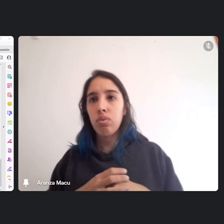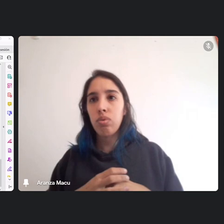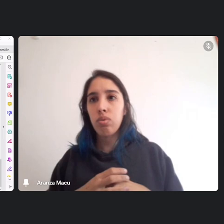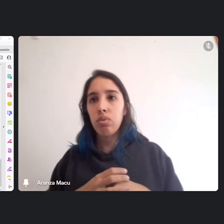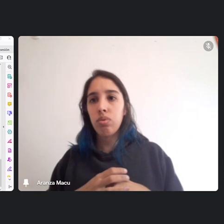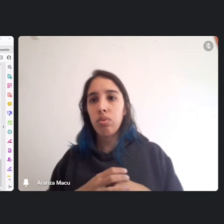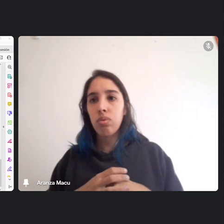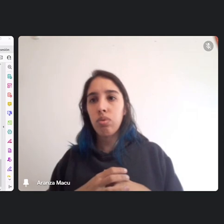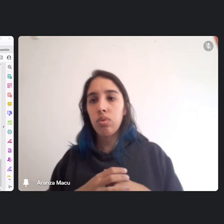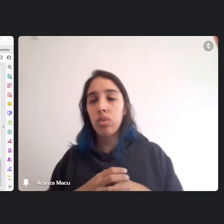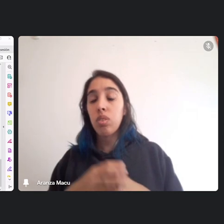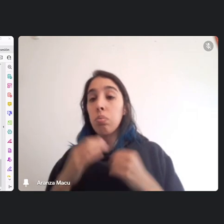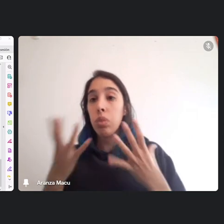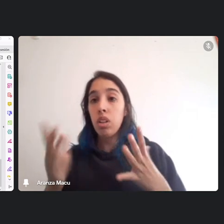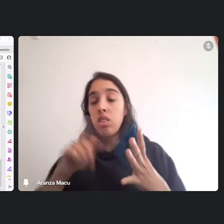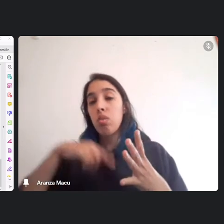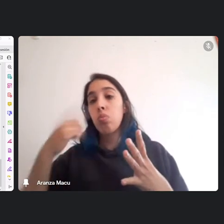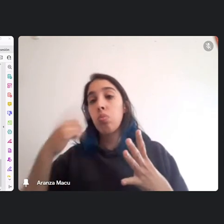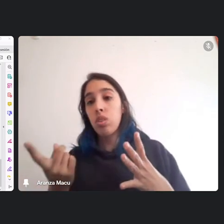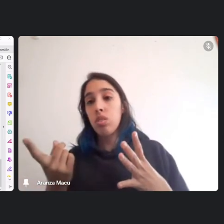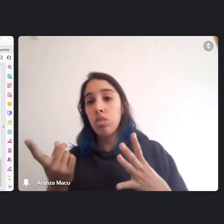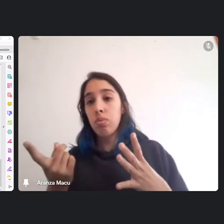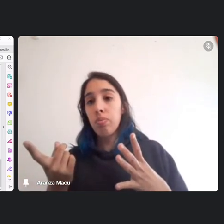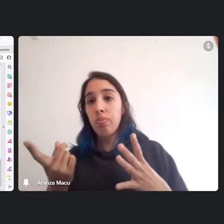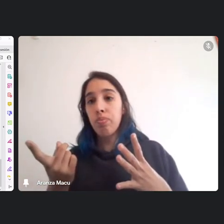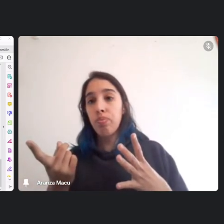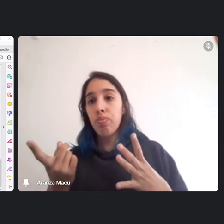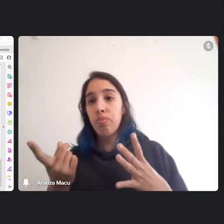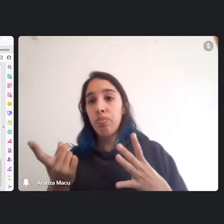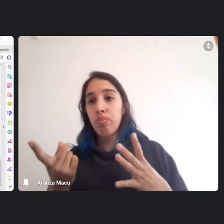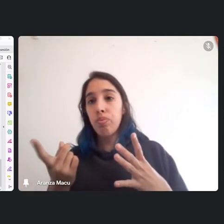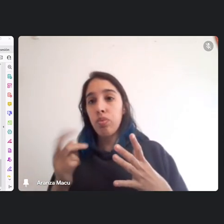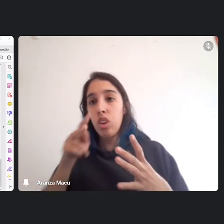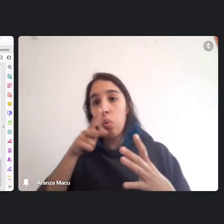¿Cómo serían los otros bloques? Después de los dos puntos.